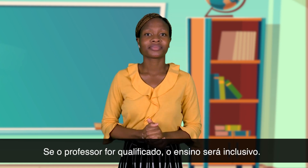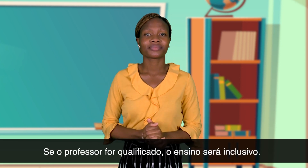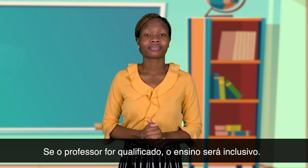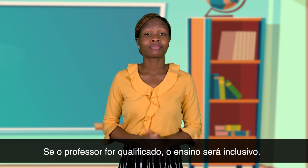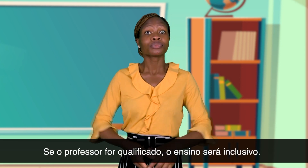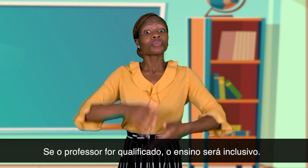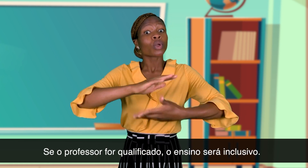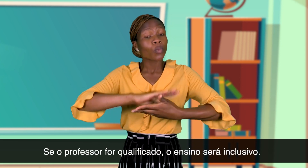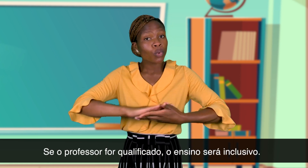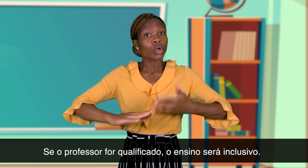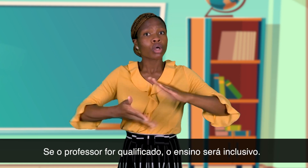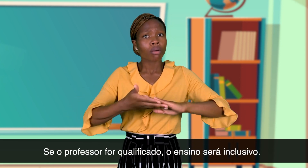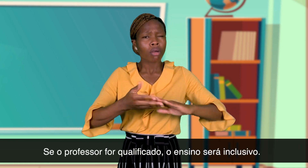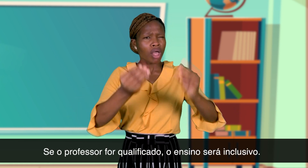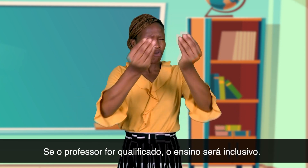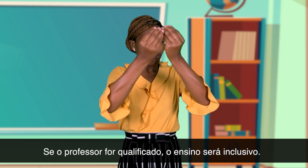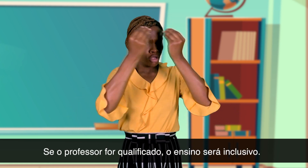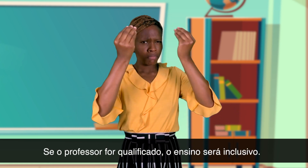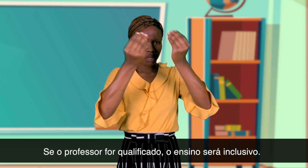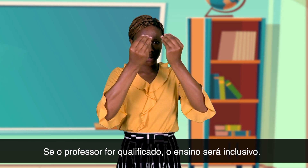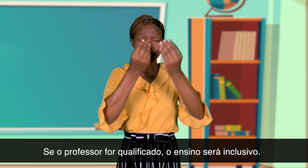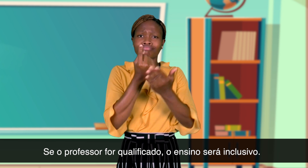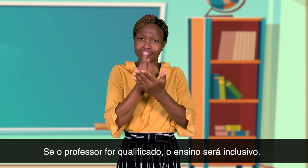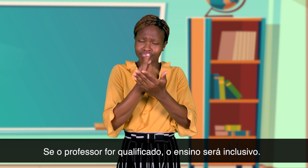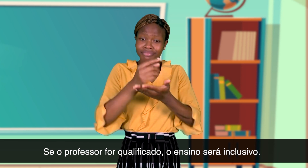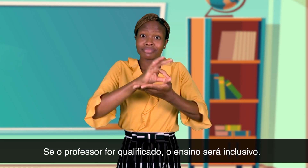Se o professor for qualificado, o ensino será inclusivo.